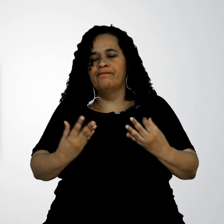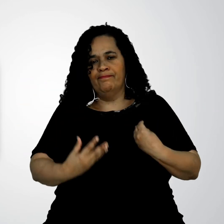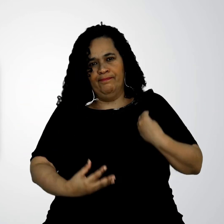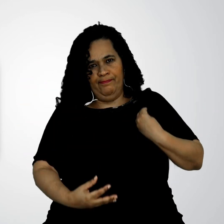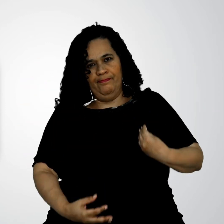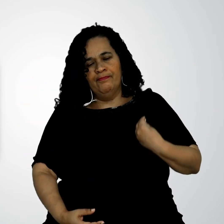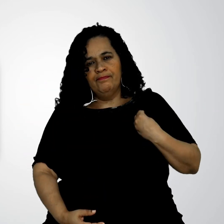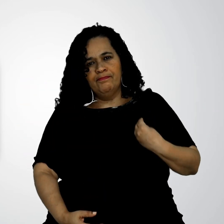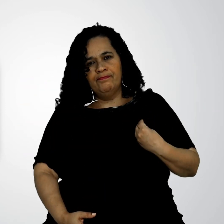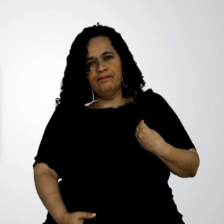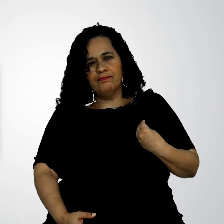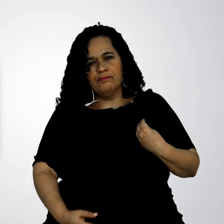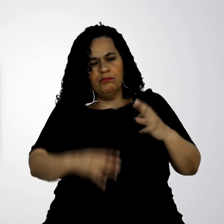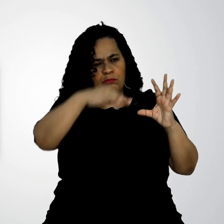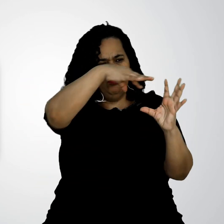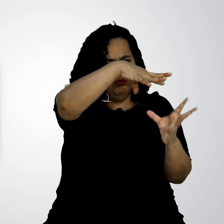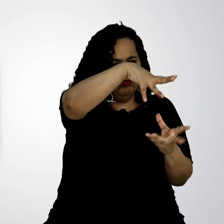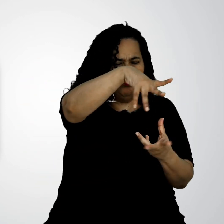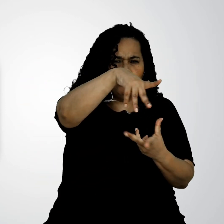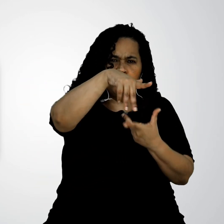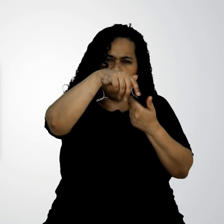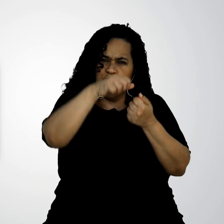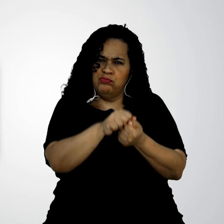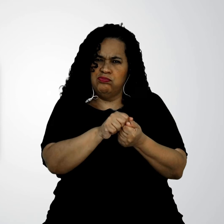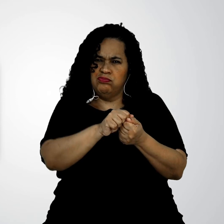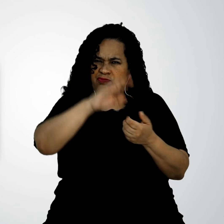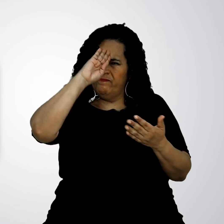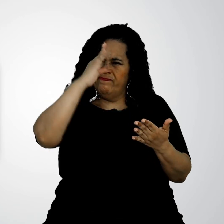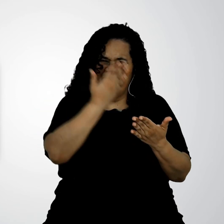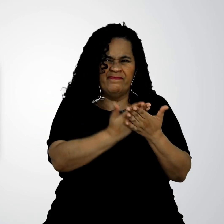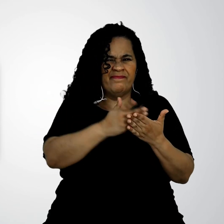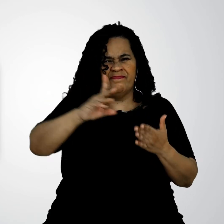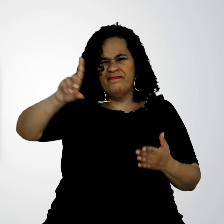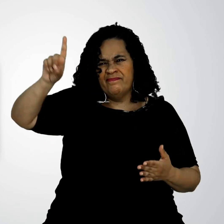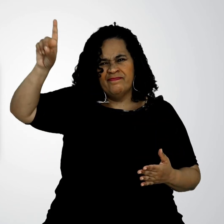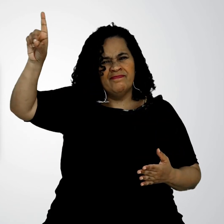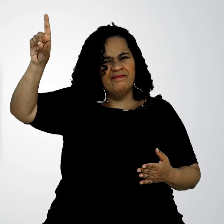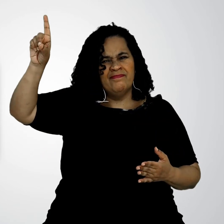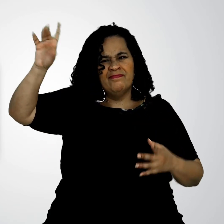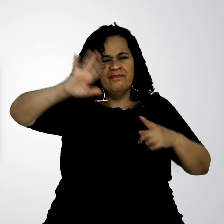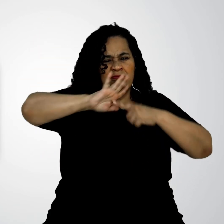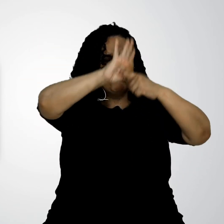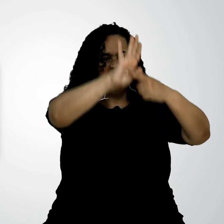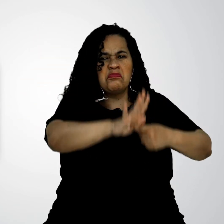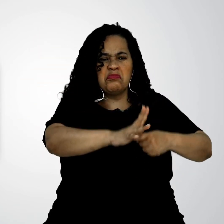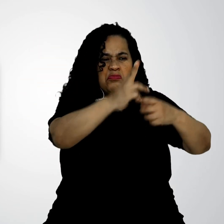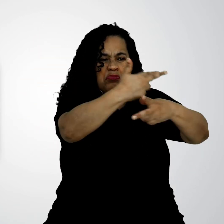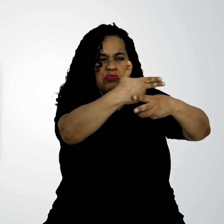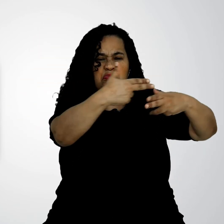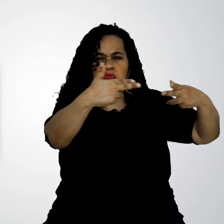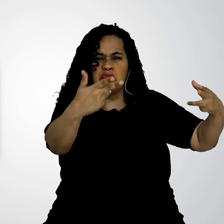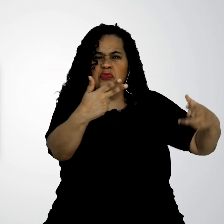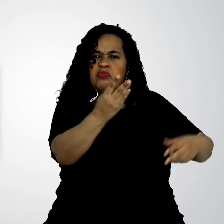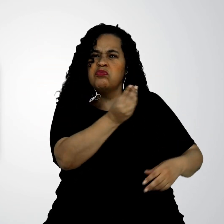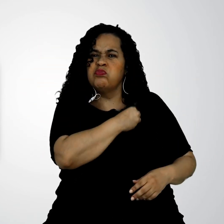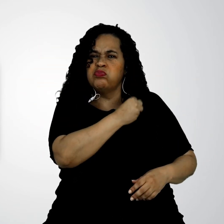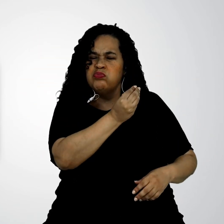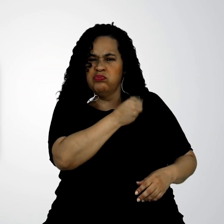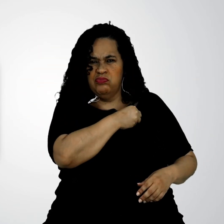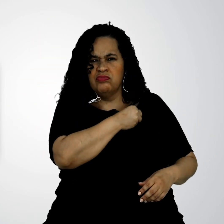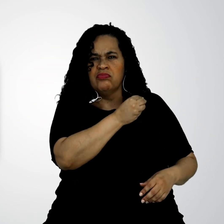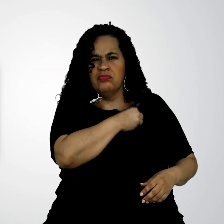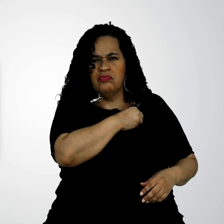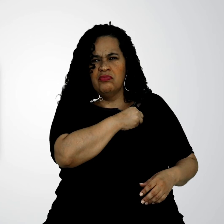veja, o mundo anti-Deus, ele está fazendo o papel dele. Não adianta você reclamar que